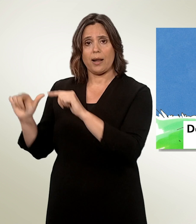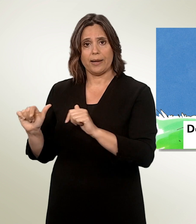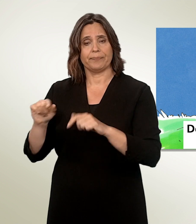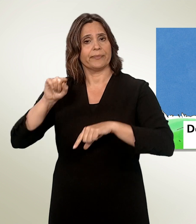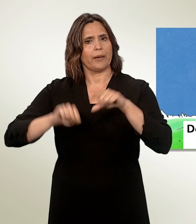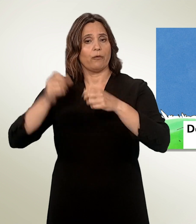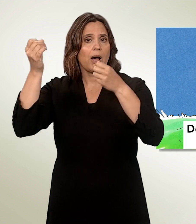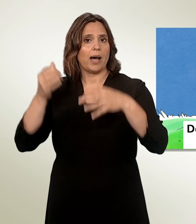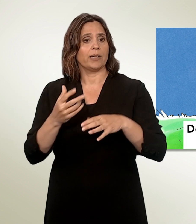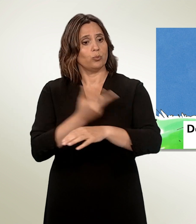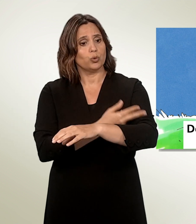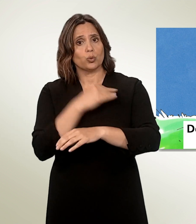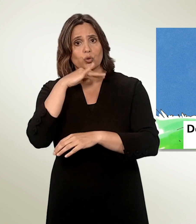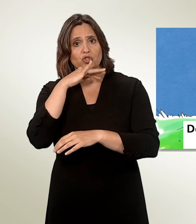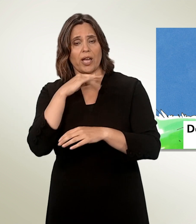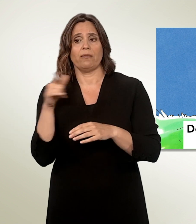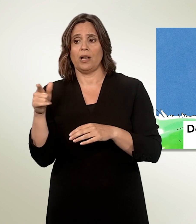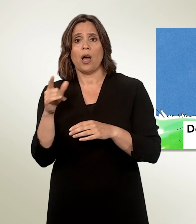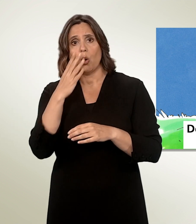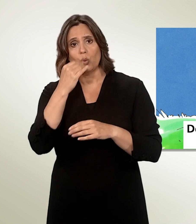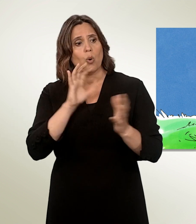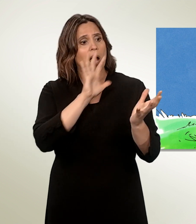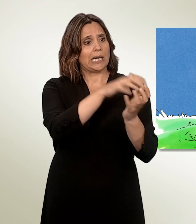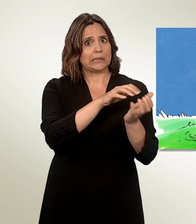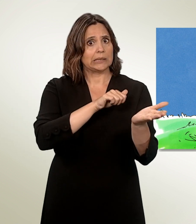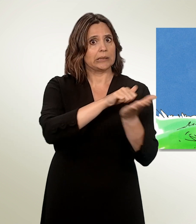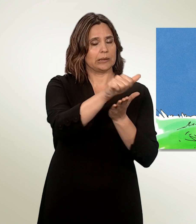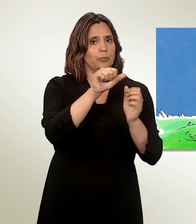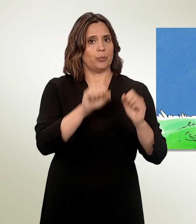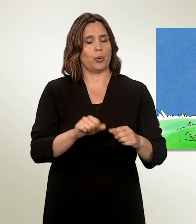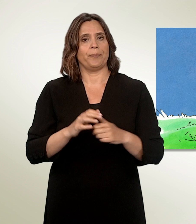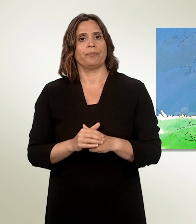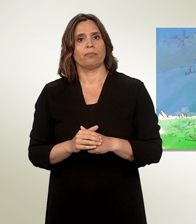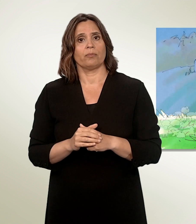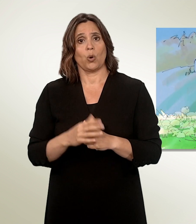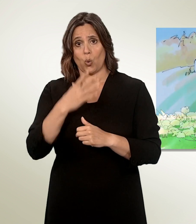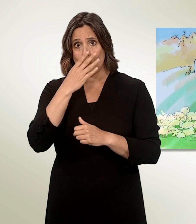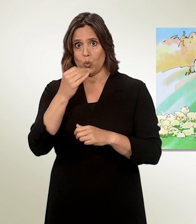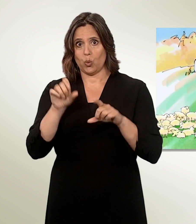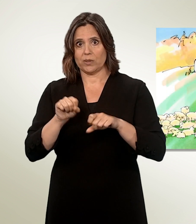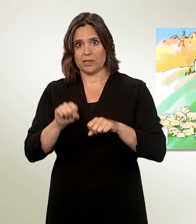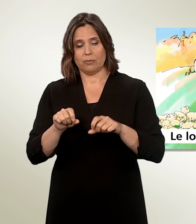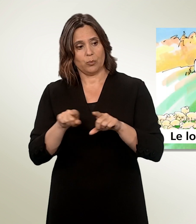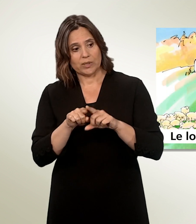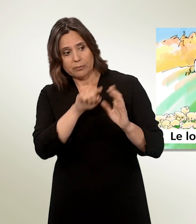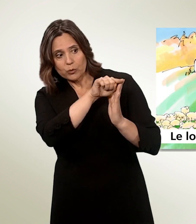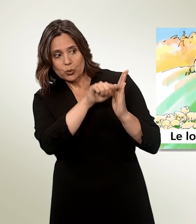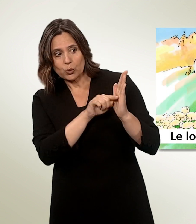chèvres. Les loups peuvent également apprendre à contourner les mesures de protection des troupeaux. Et certains loups perdent